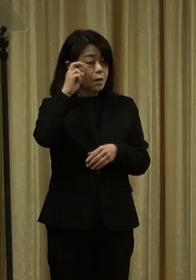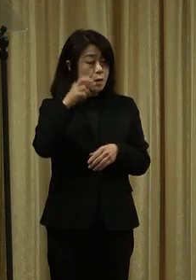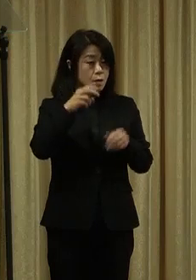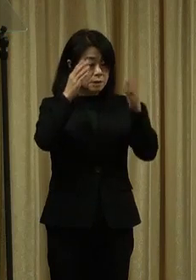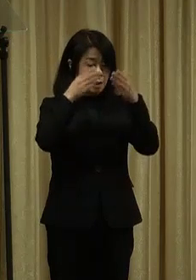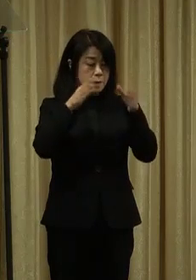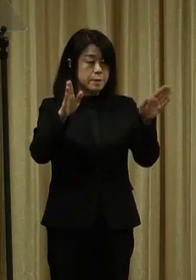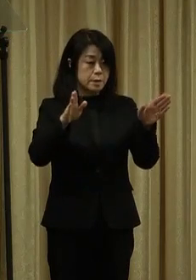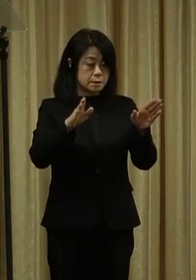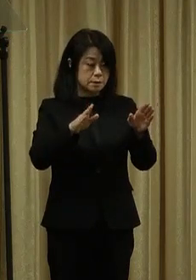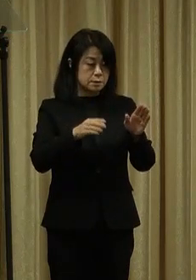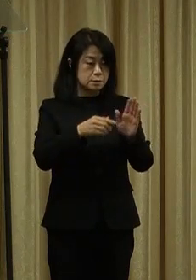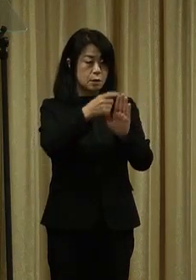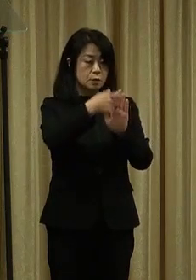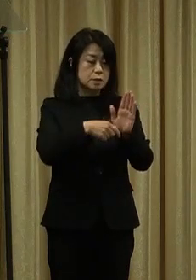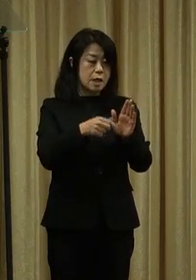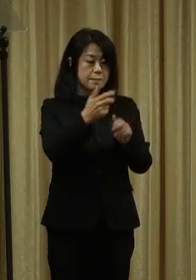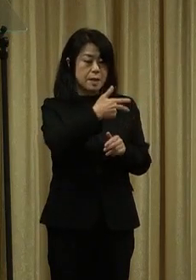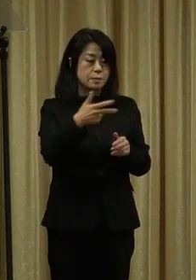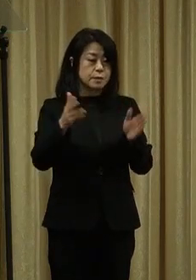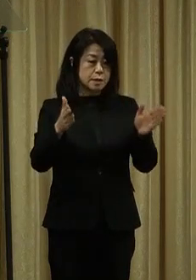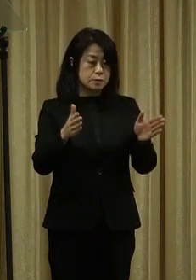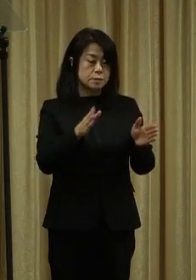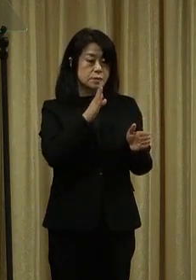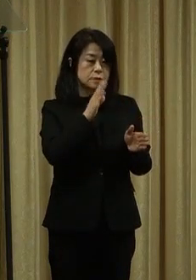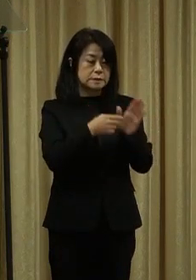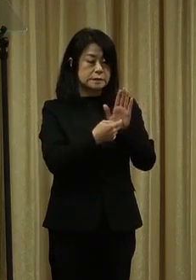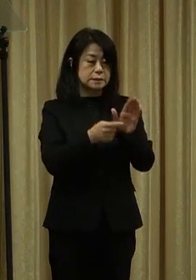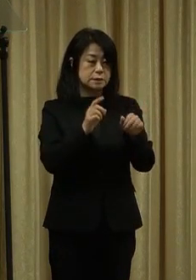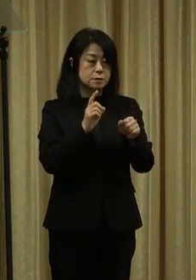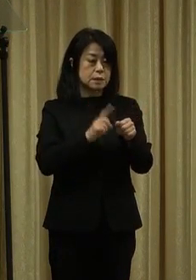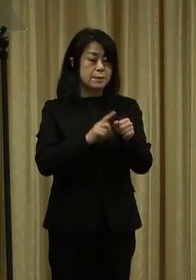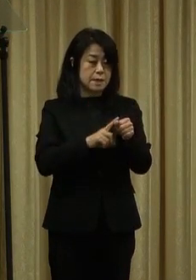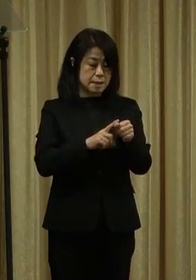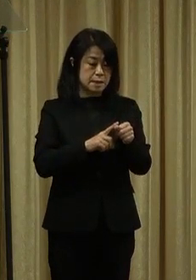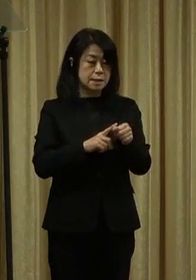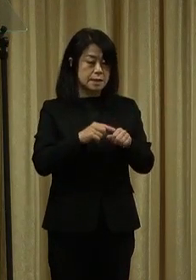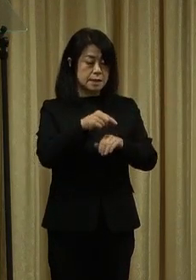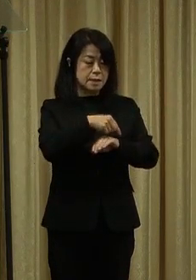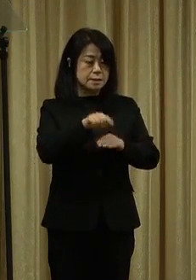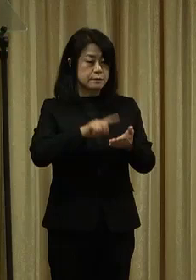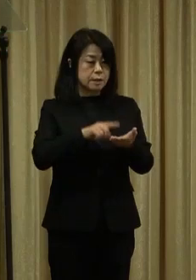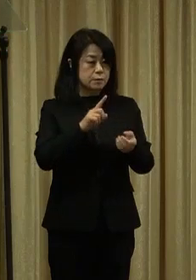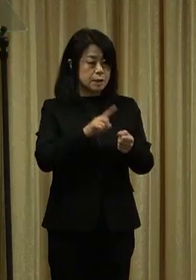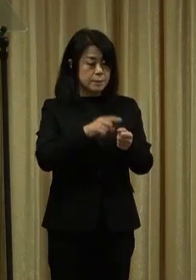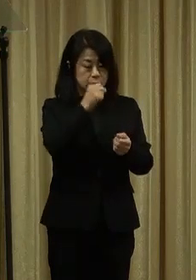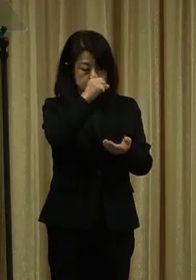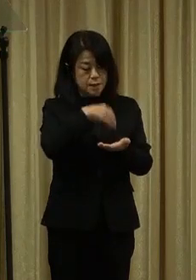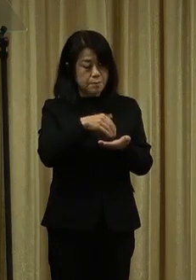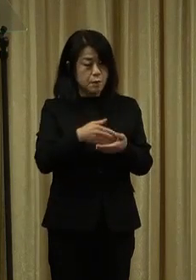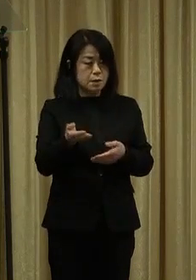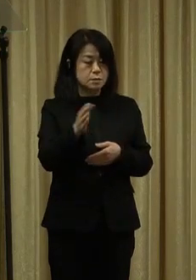テーマウィークへの出展のため、実施計画案、計画策定のための予算も計上しています。